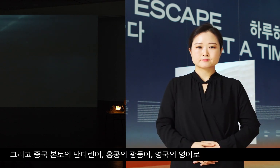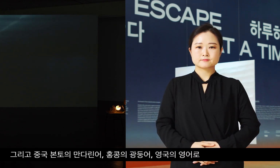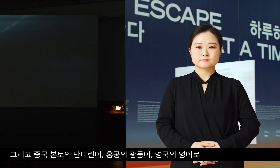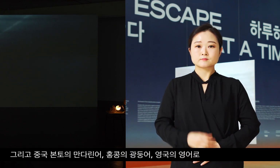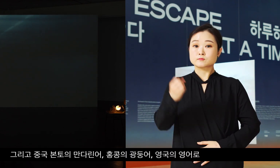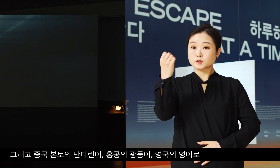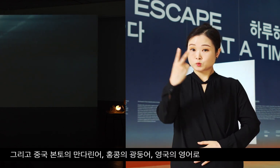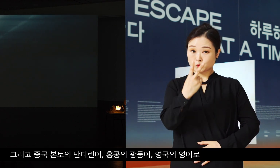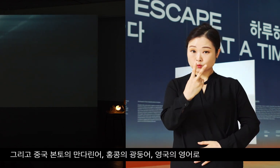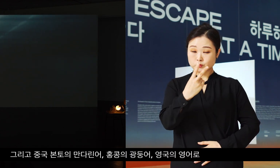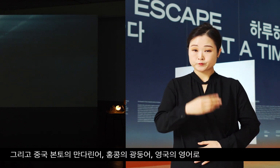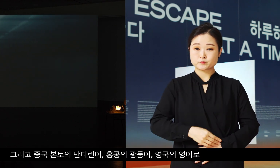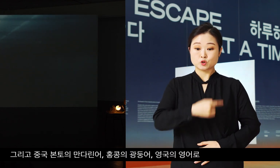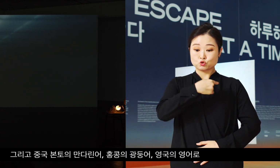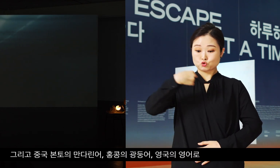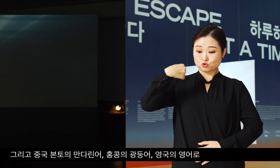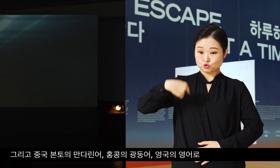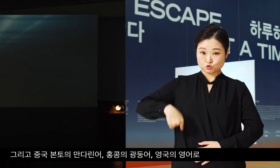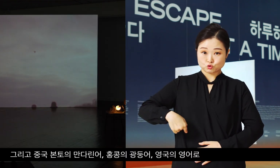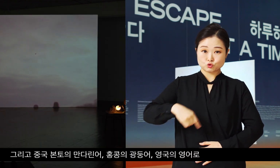그리고 중국 본토의 만다리너,